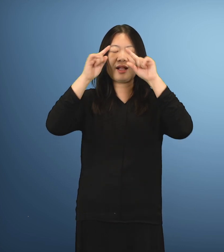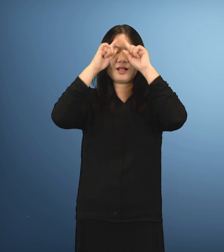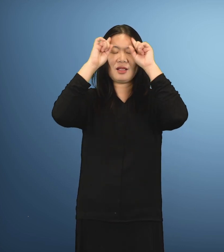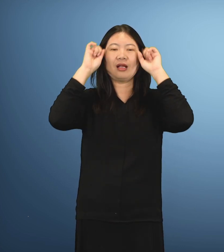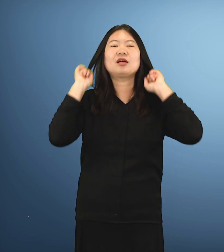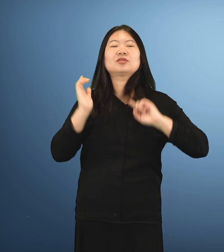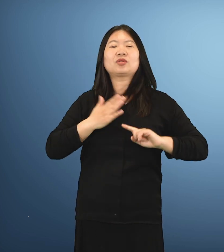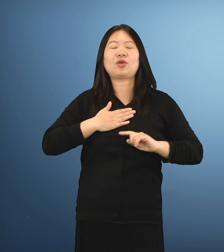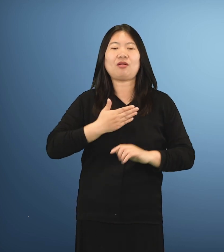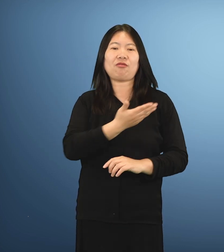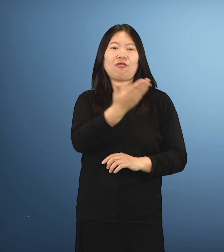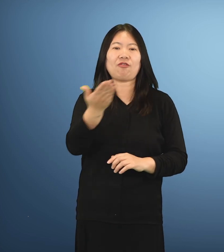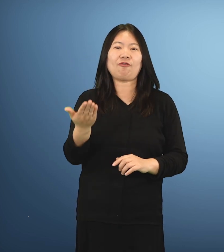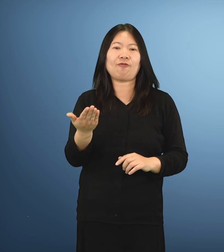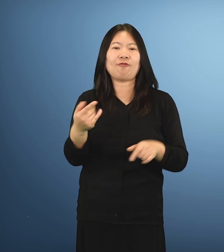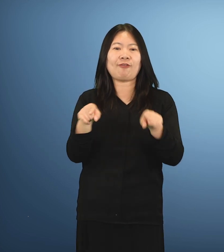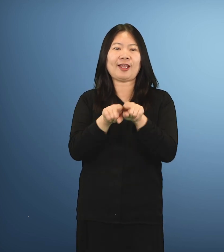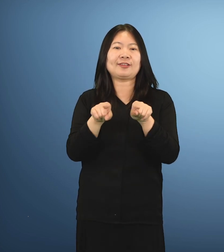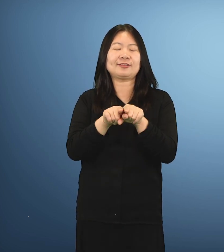오늘날에도 저와 여러분들에게